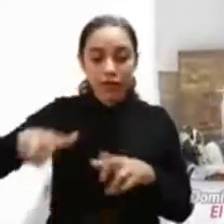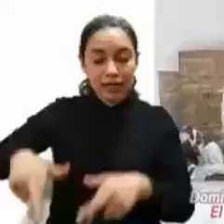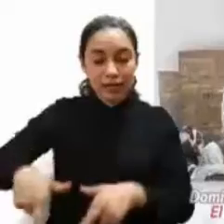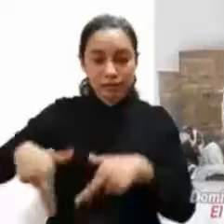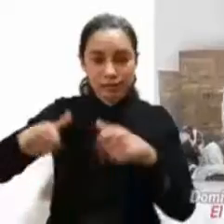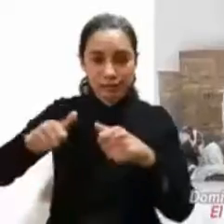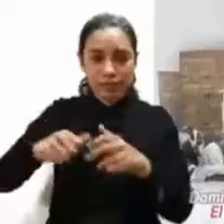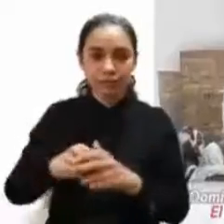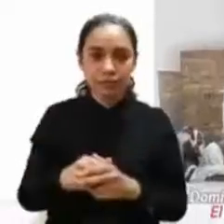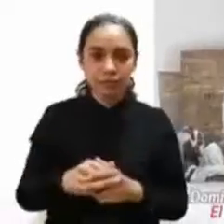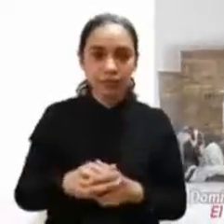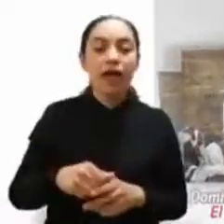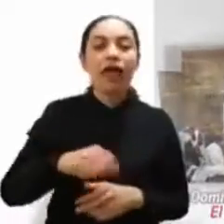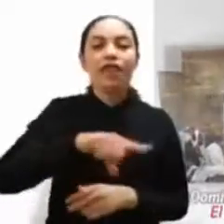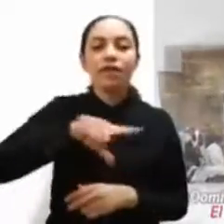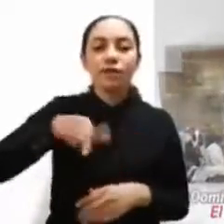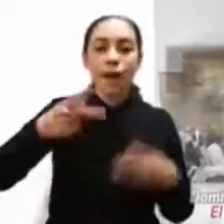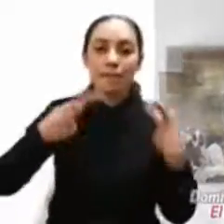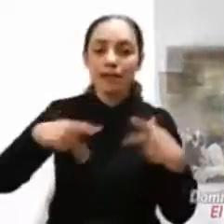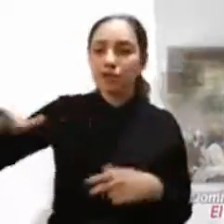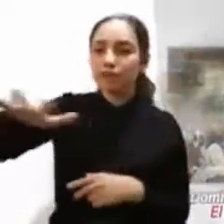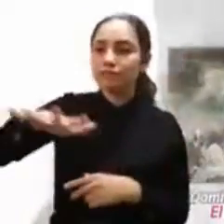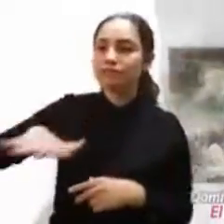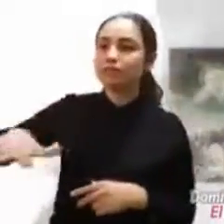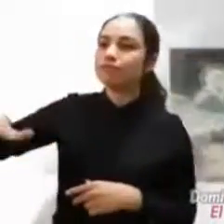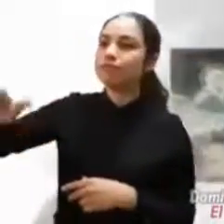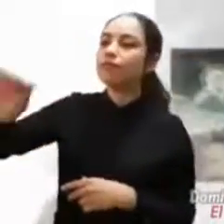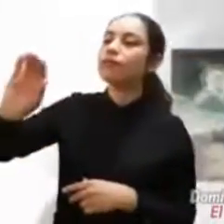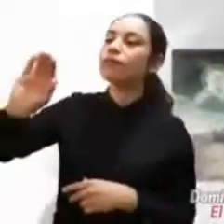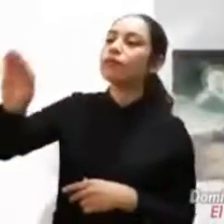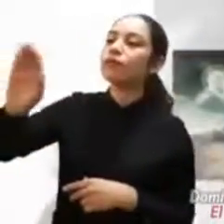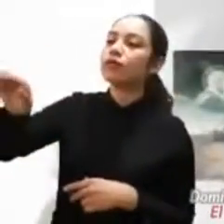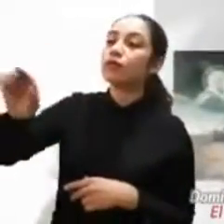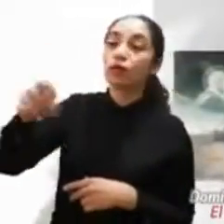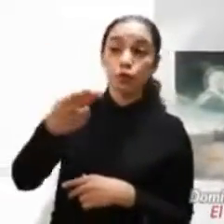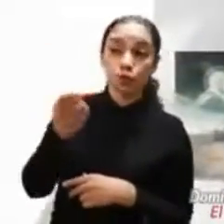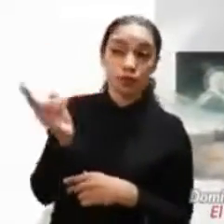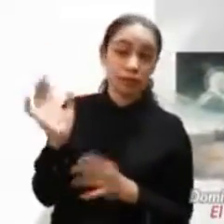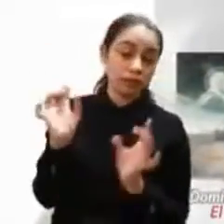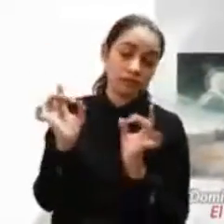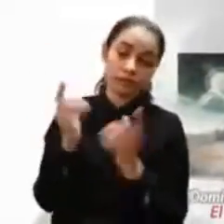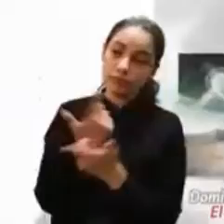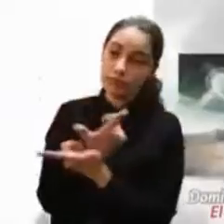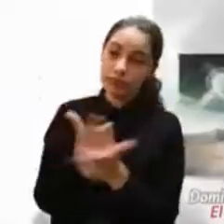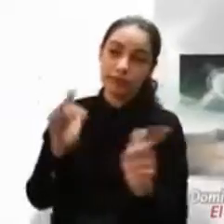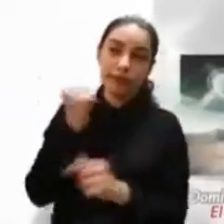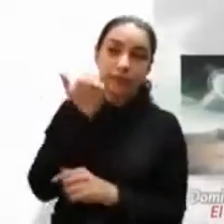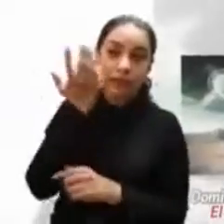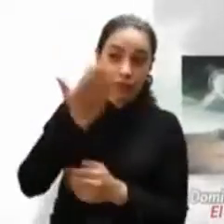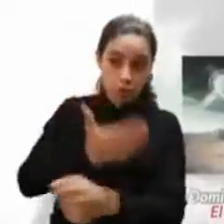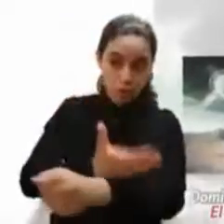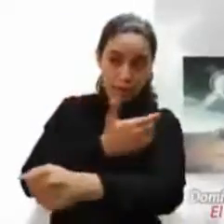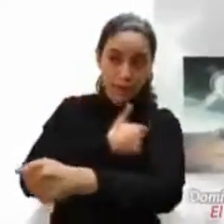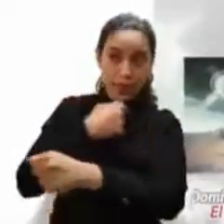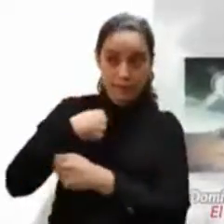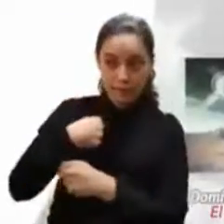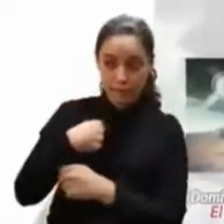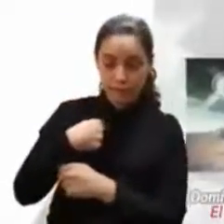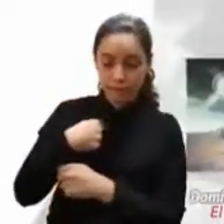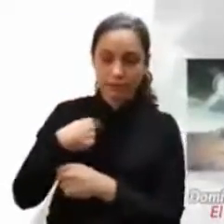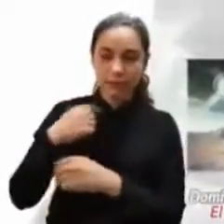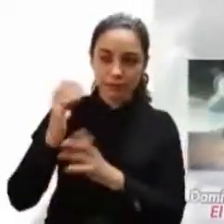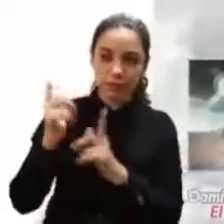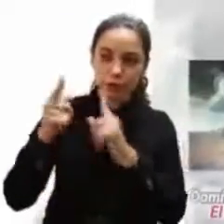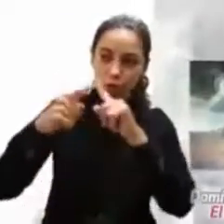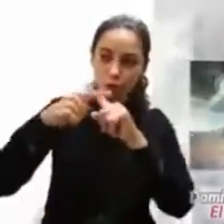si alguno quiere acompañarme, que no se busque a sí mismo, que tome su cruz de cada día y me siga. Pues